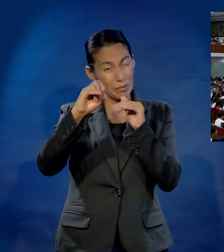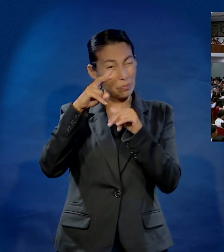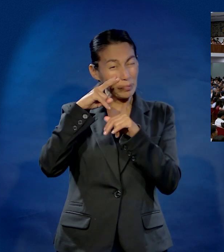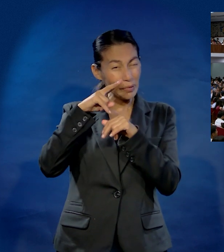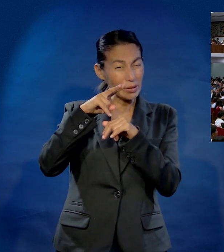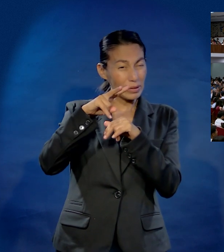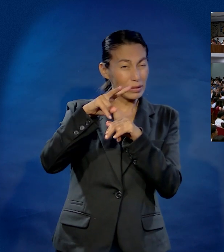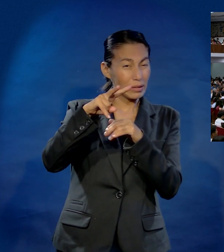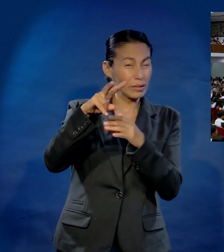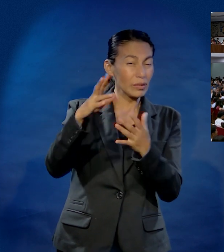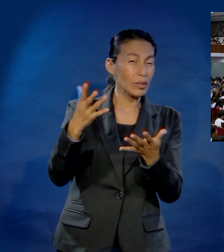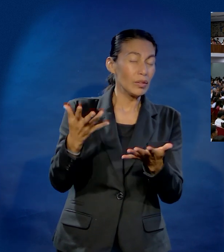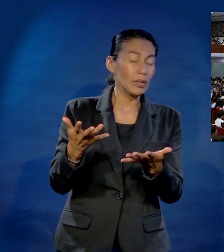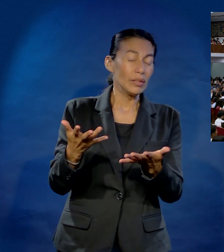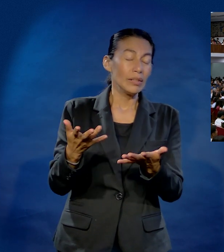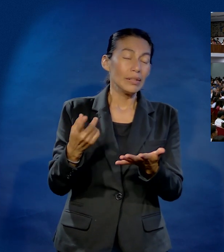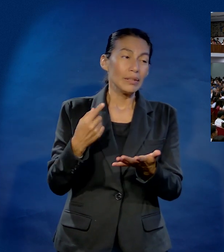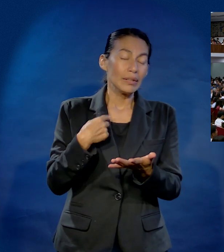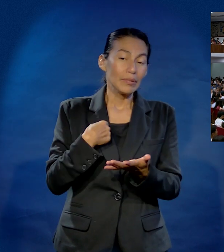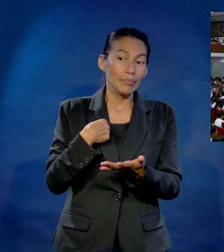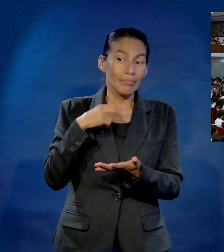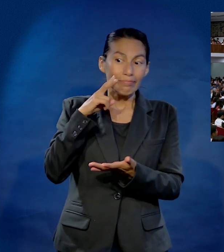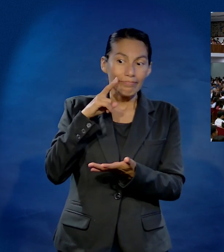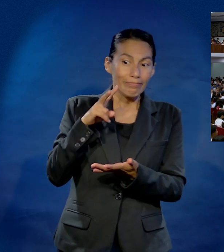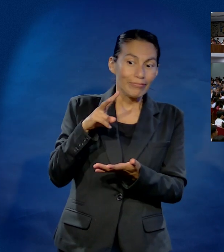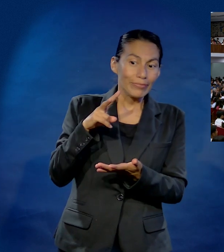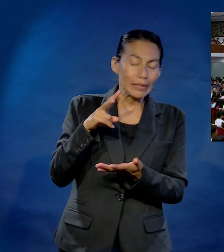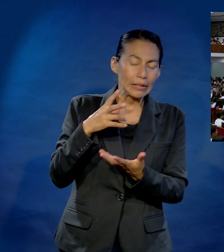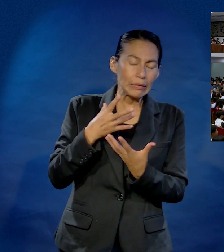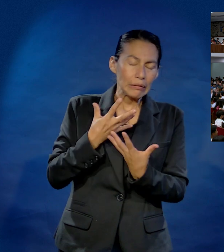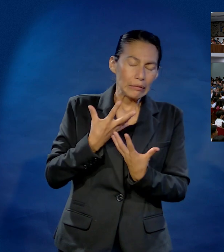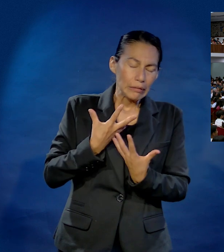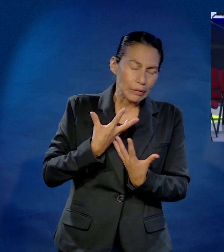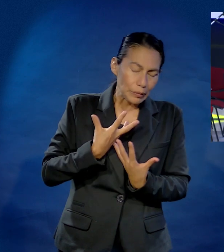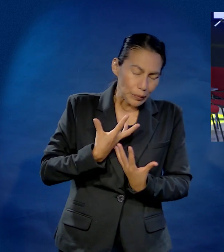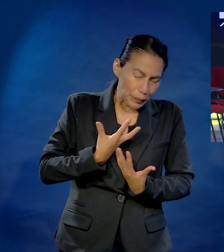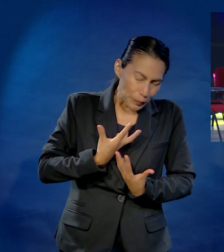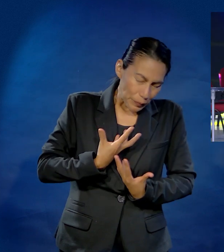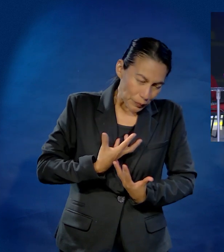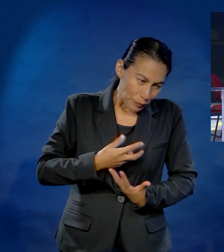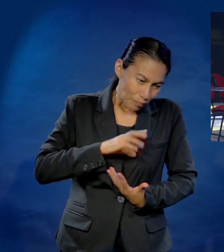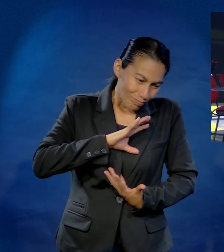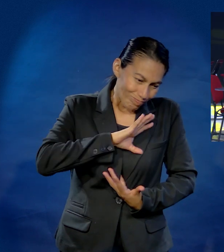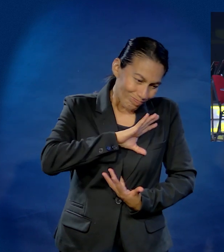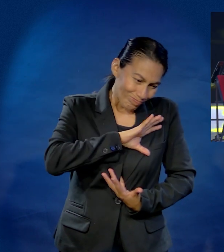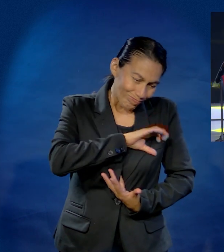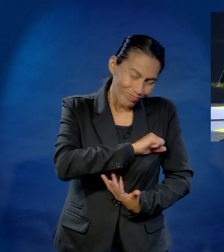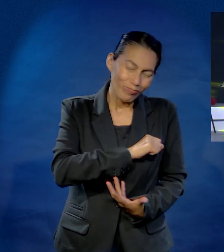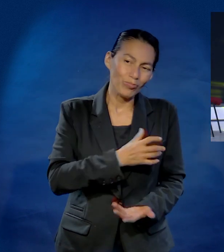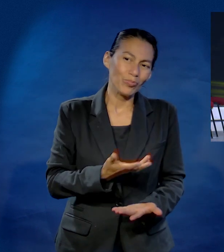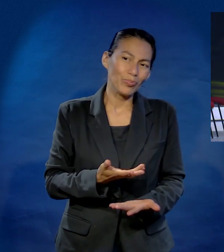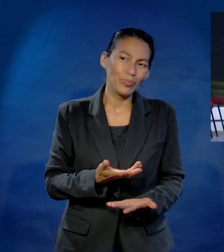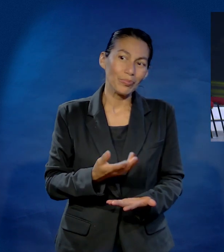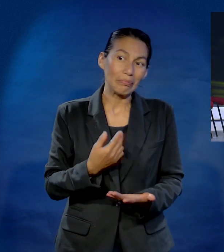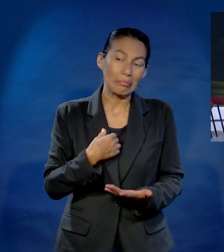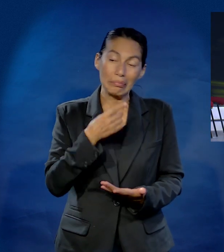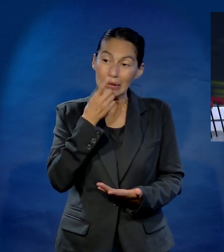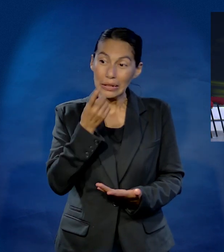mirada perdida. Yo no sabía qué hacer. De verdad, verlo me partía el